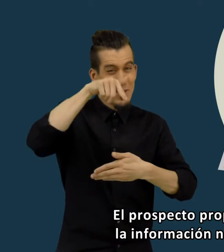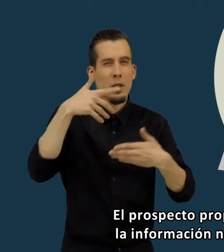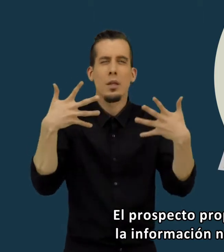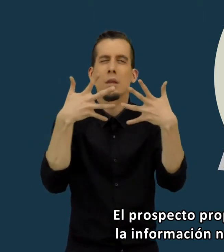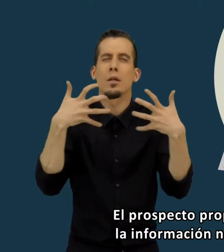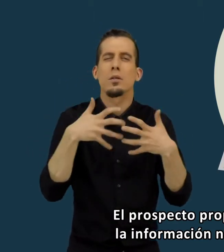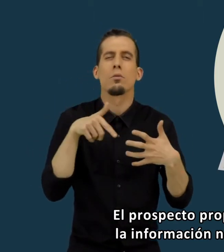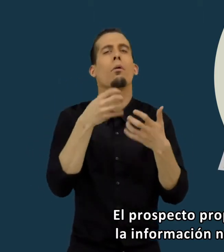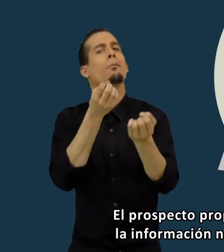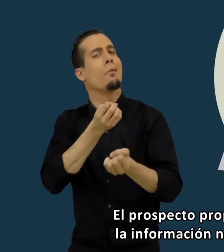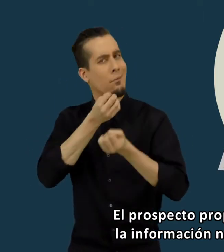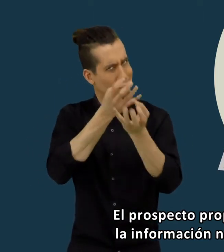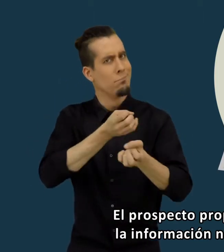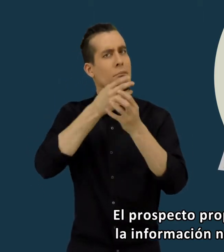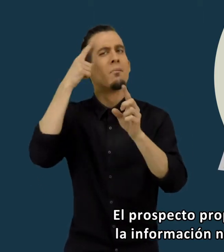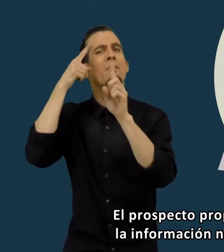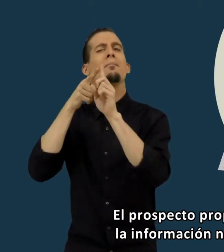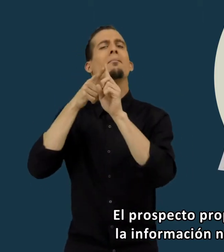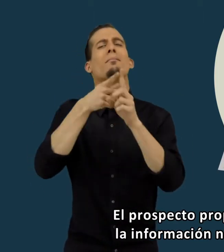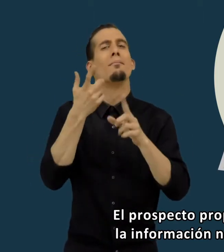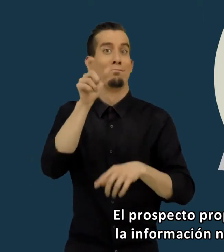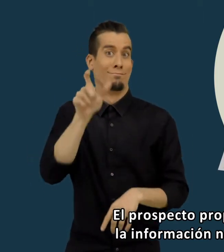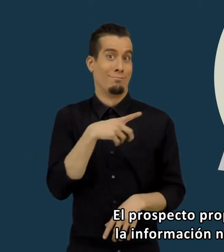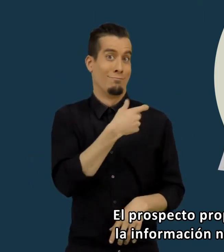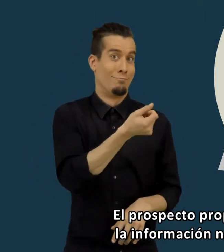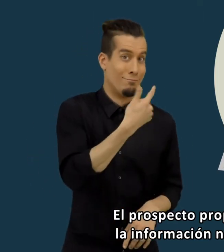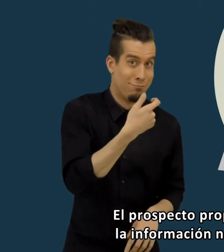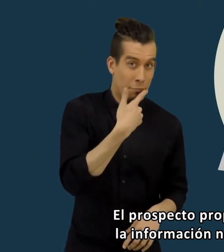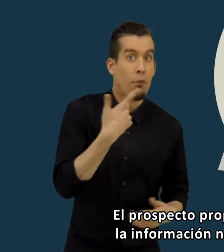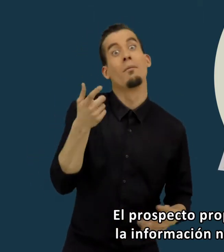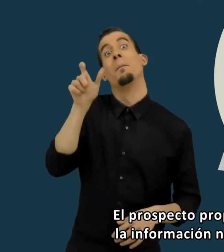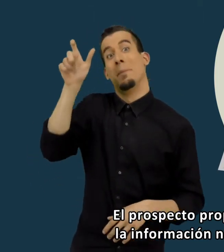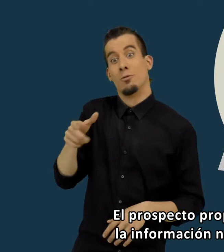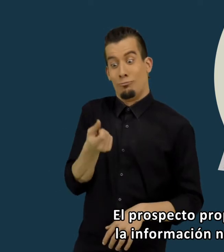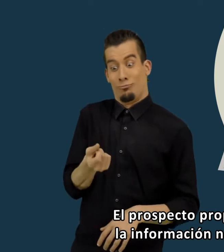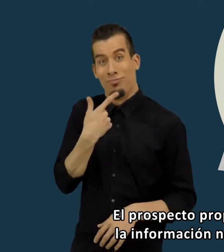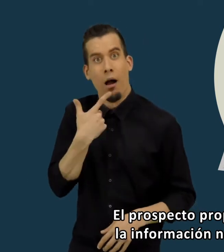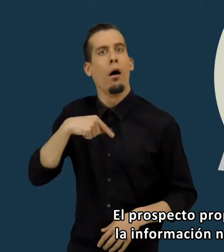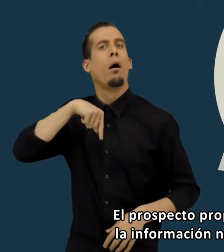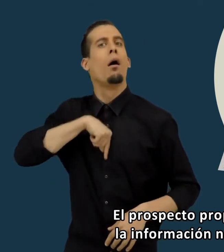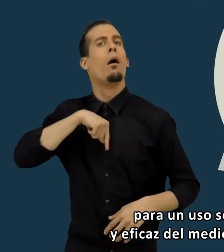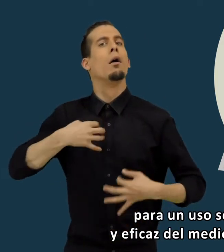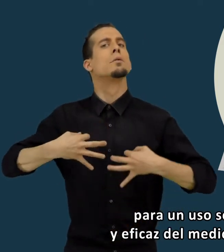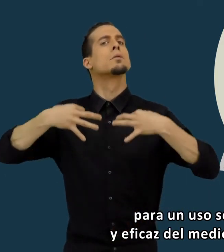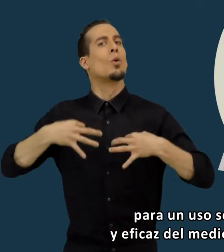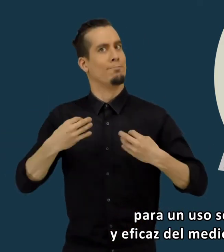El prospecto proporciona la información necesaria para un uso seguro y